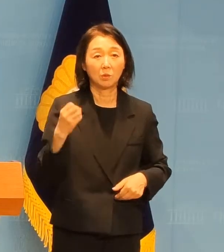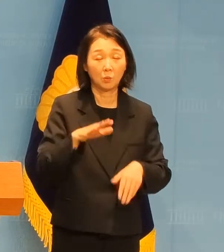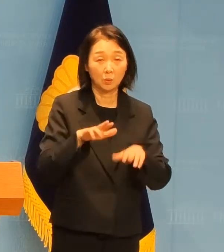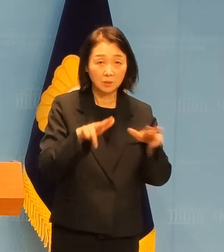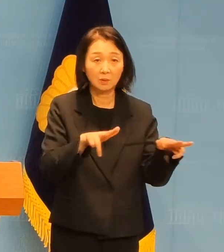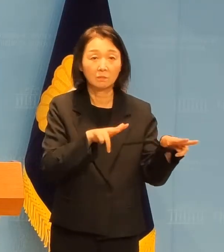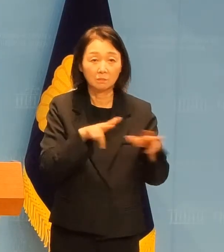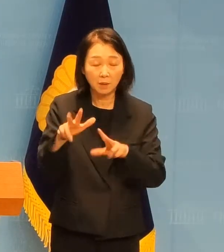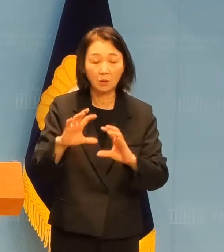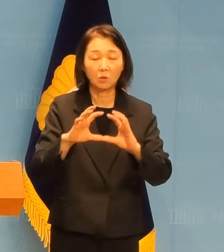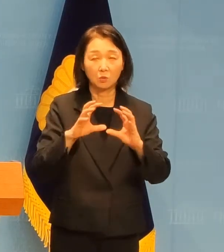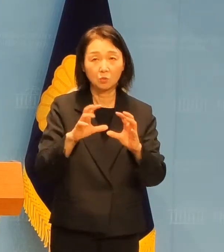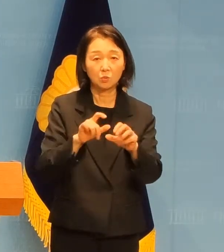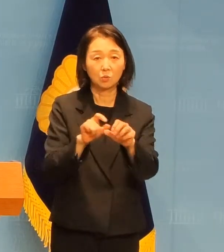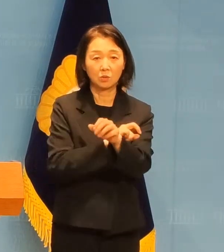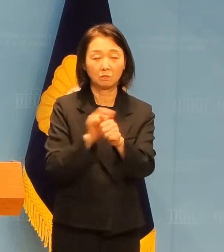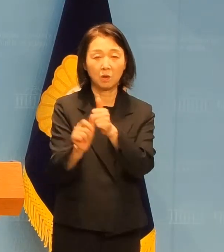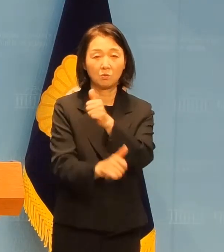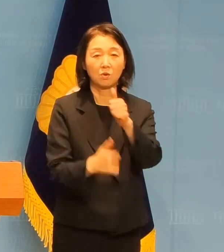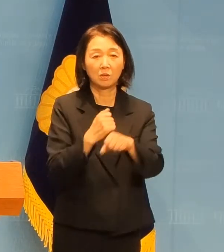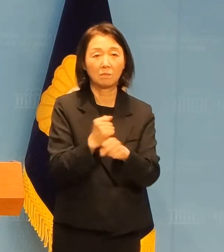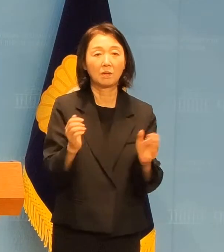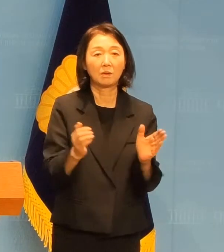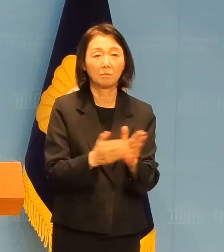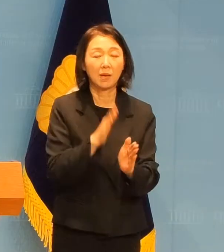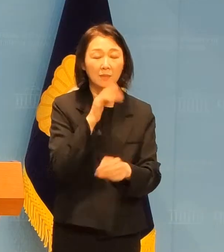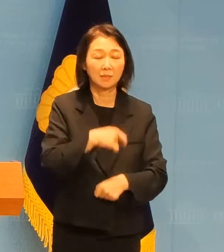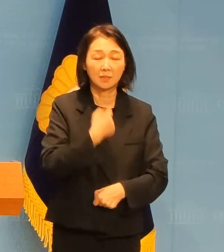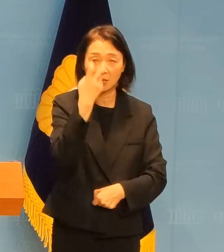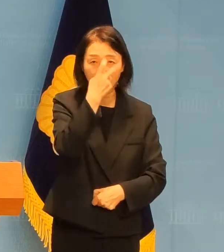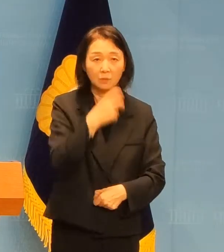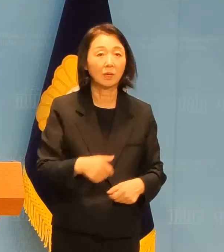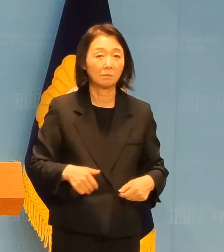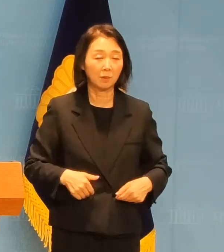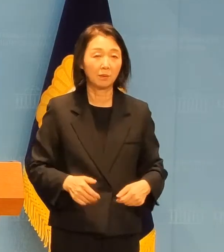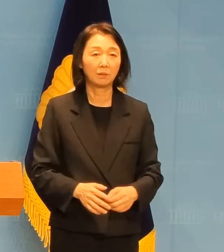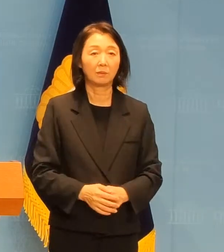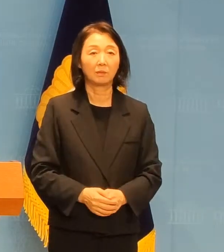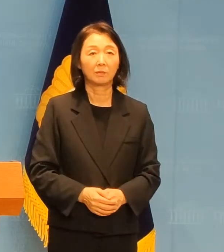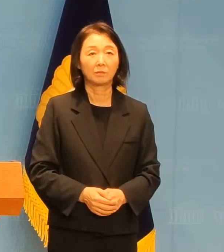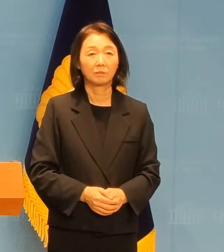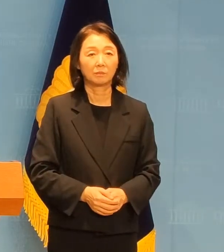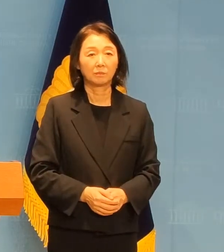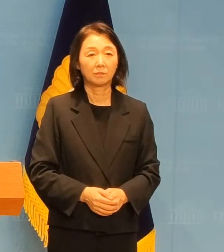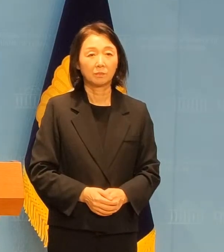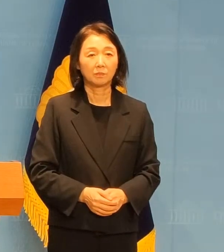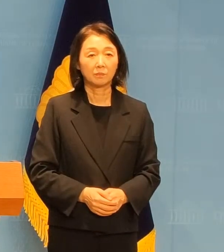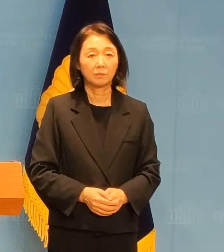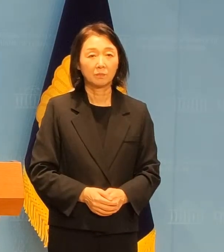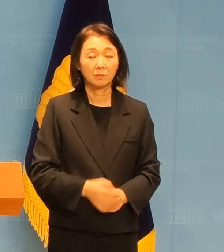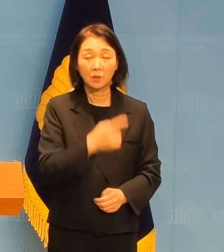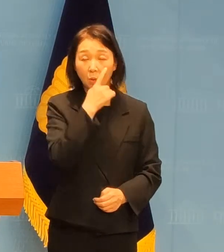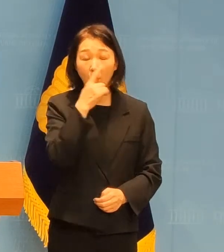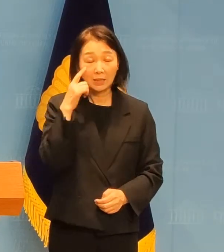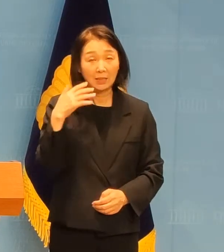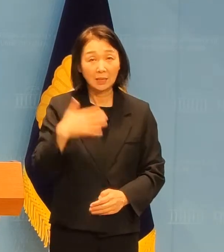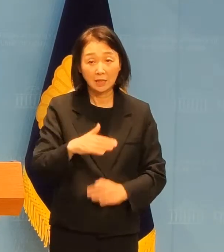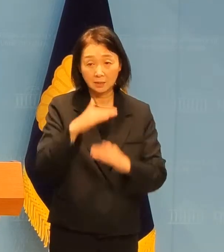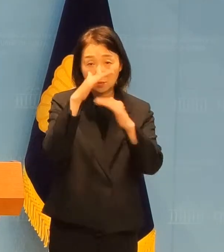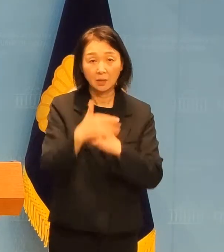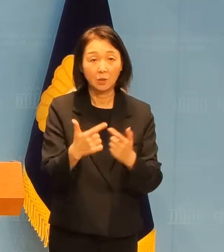당장 국조특위를 가동해 진상조사에 나서야 합니다. 특히 확인되지 않은